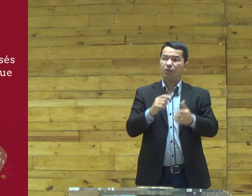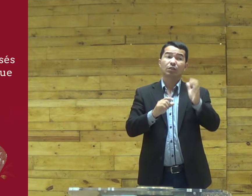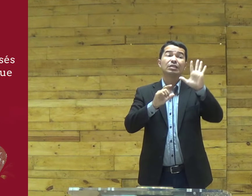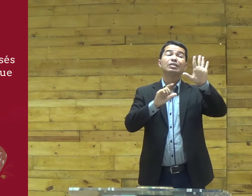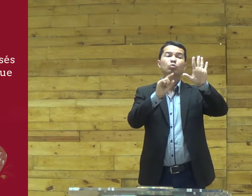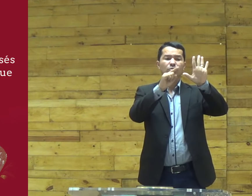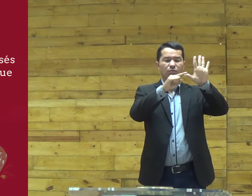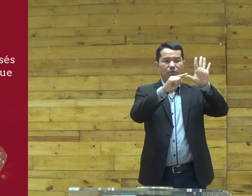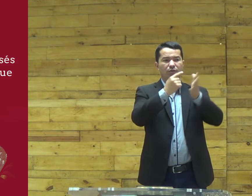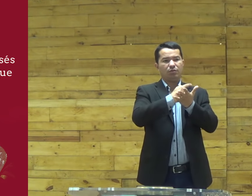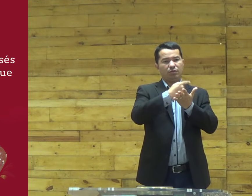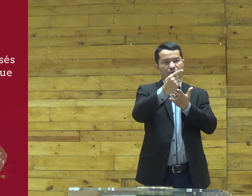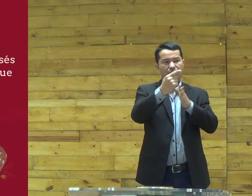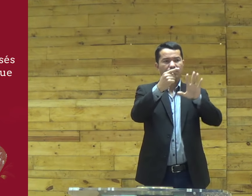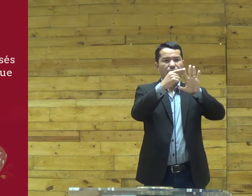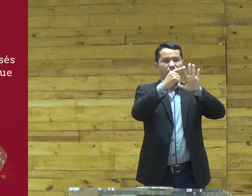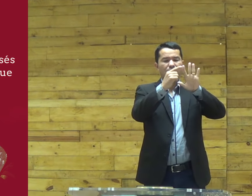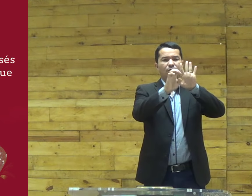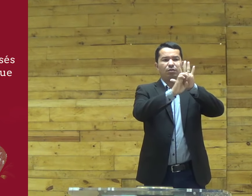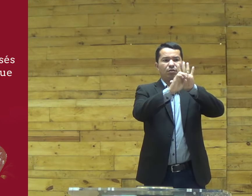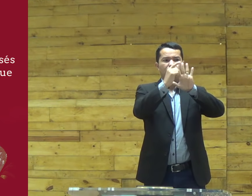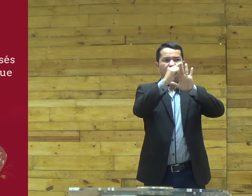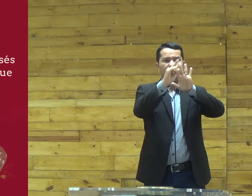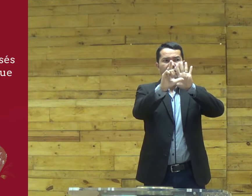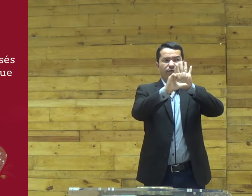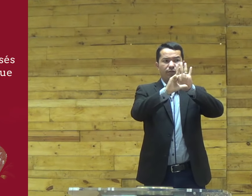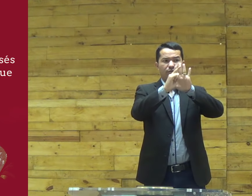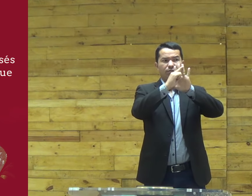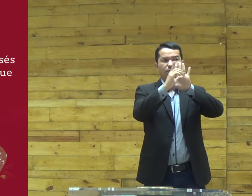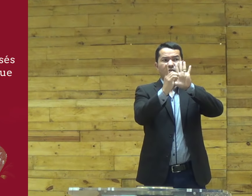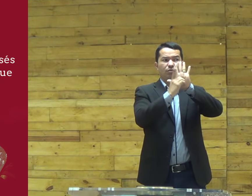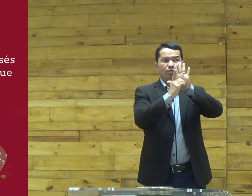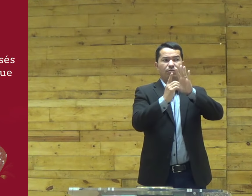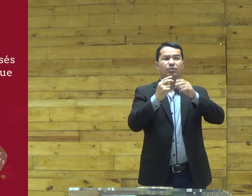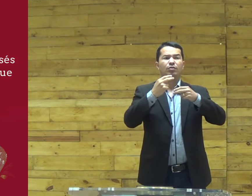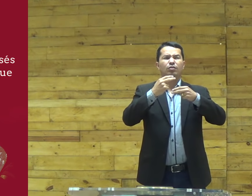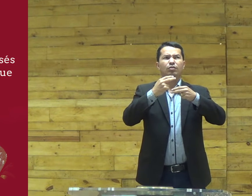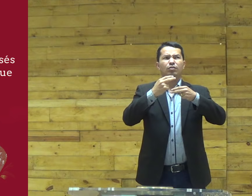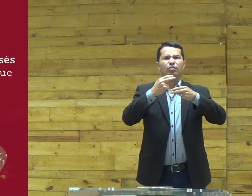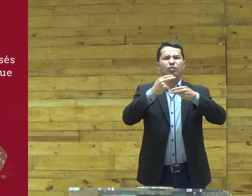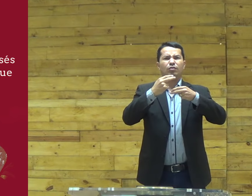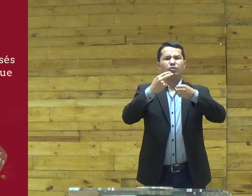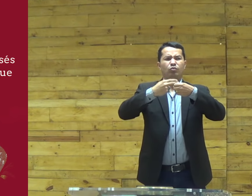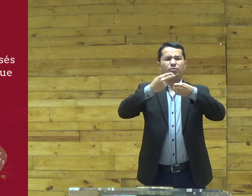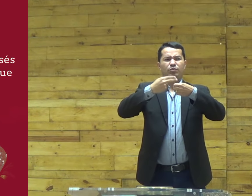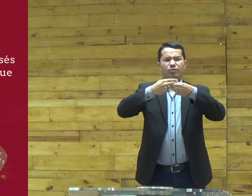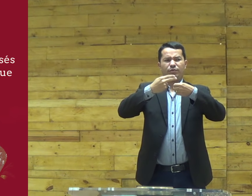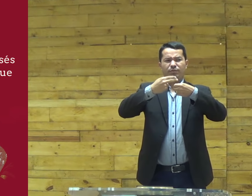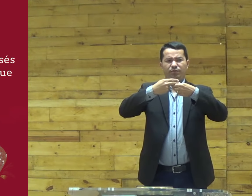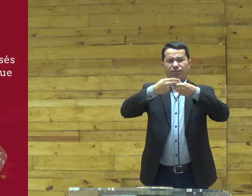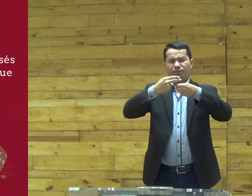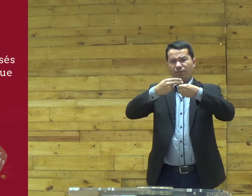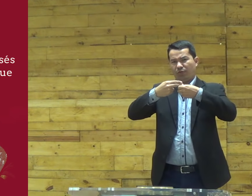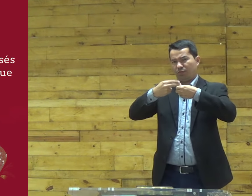pentateuco são o o pentateuco é composto de cinco livros: Gênesis, Êxodo, Levítico, Números e Deuteronômio,